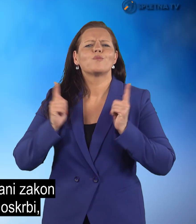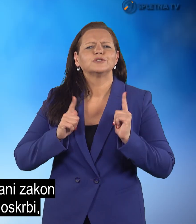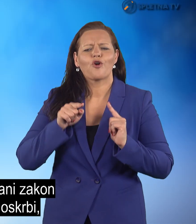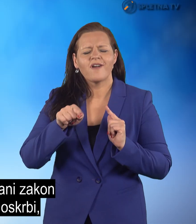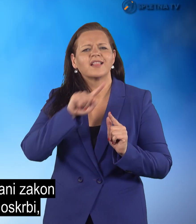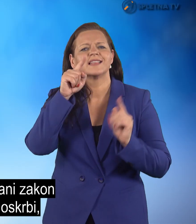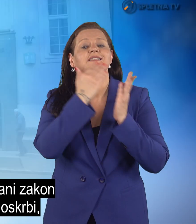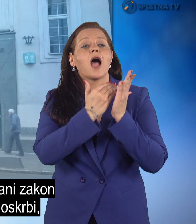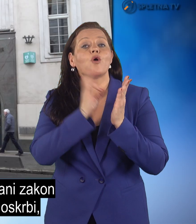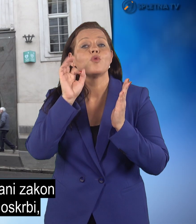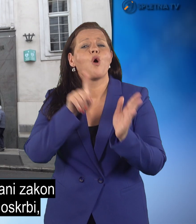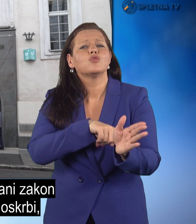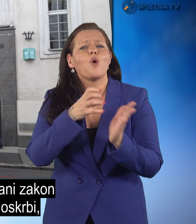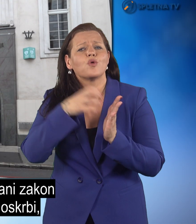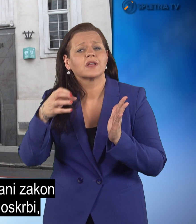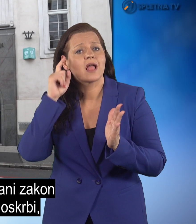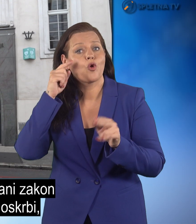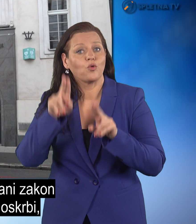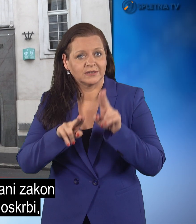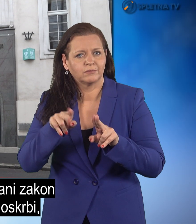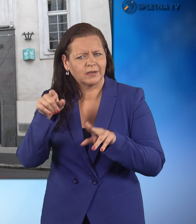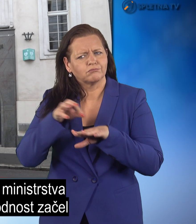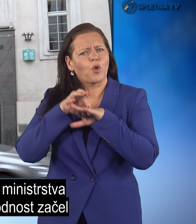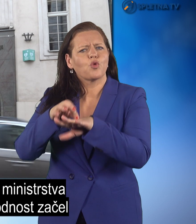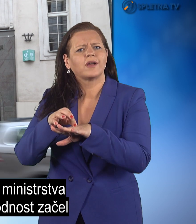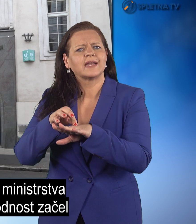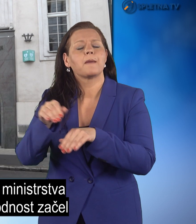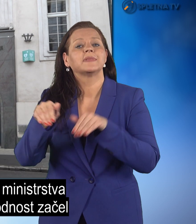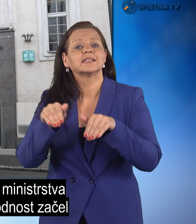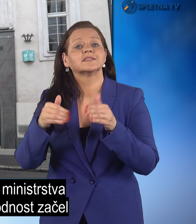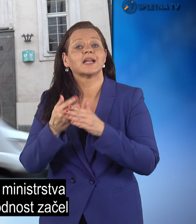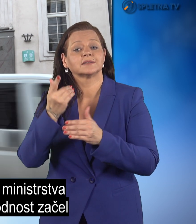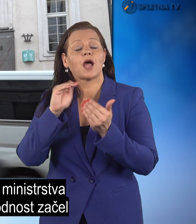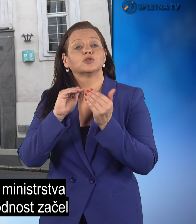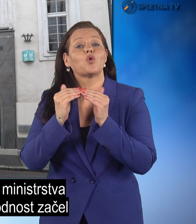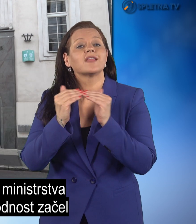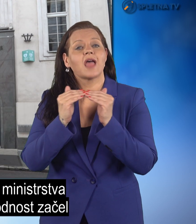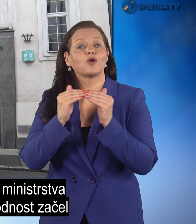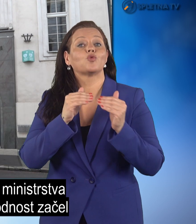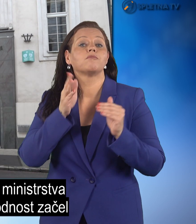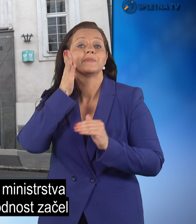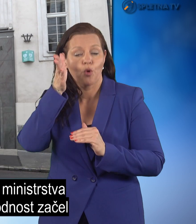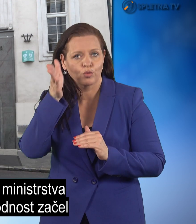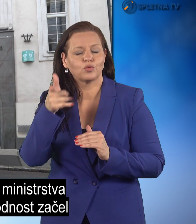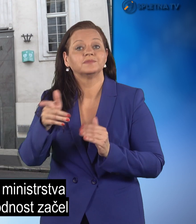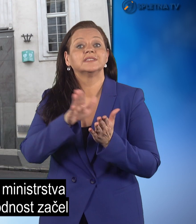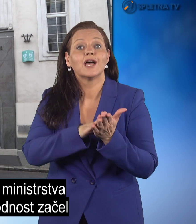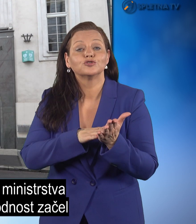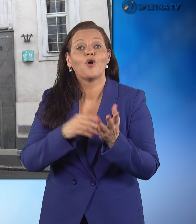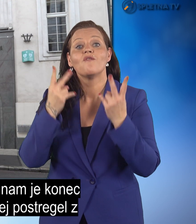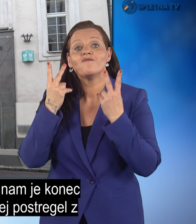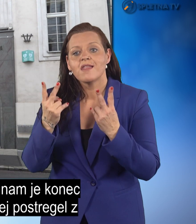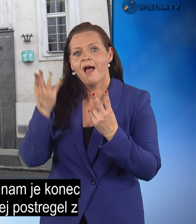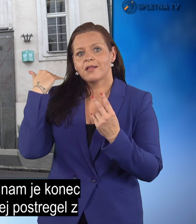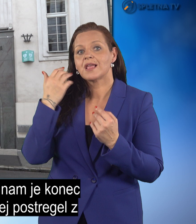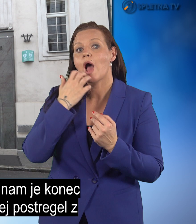pričakovani zakon o dolgotrajni oskrbi, ki je pod okriljem Ministrstva za solidarno prihodnost začel veljati avgusta lani, nam je konec